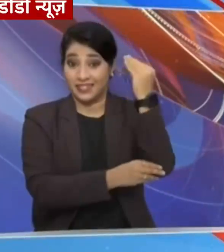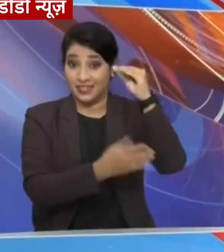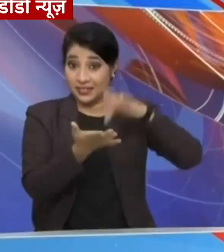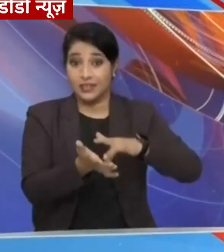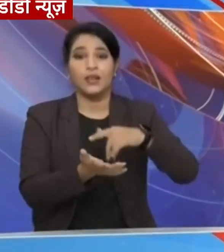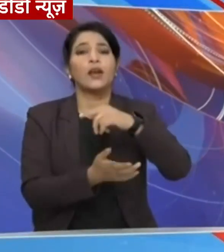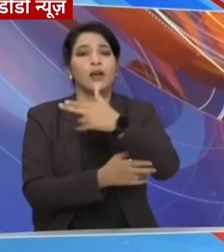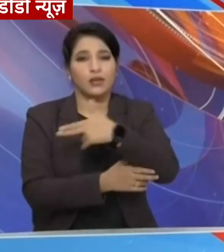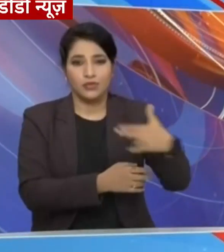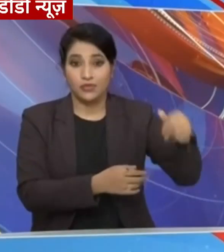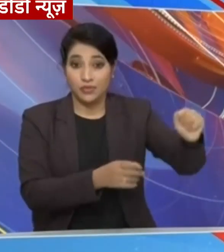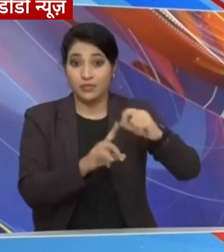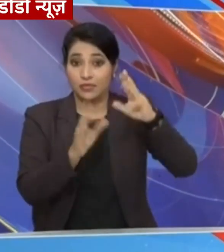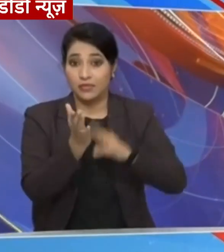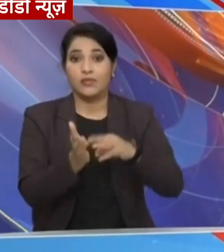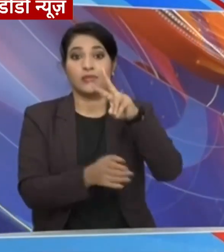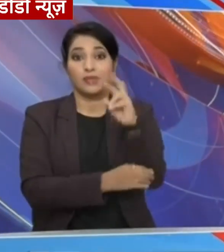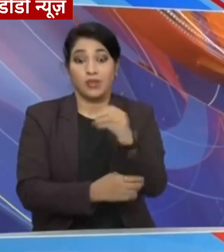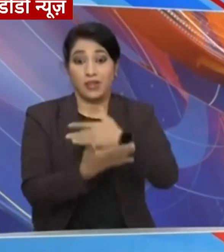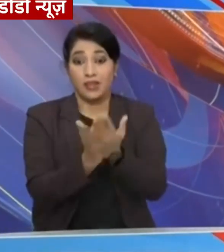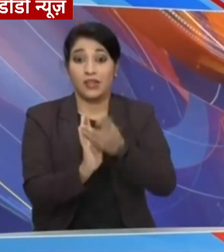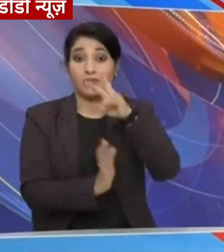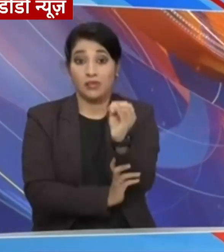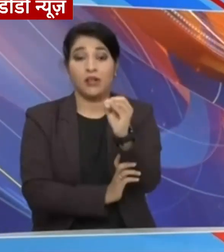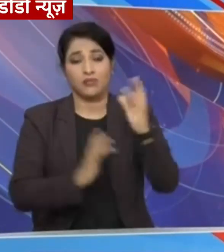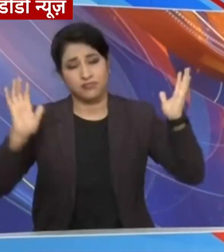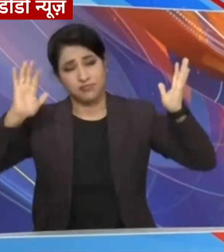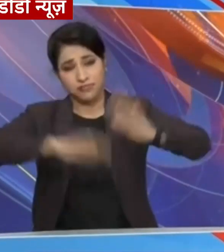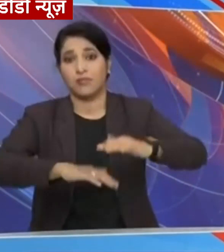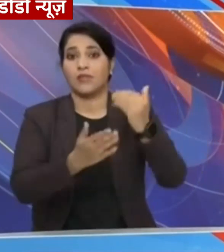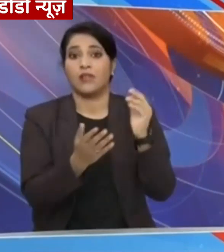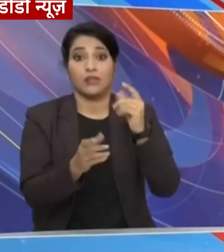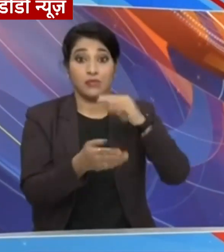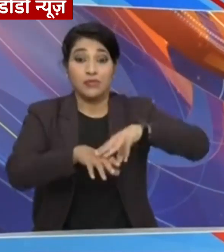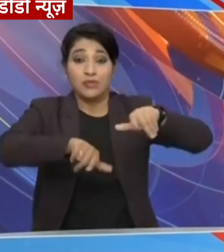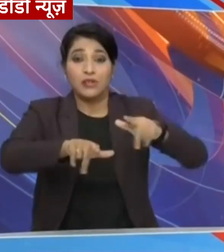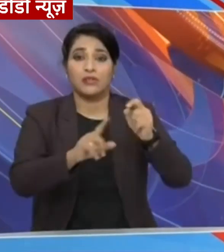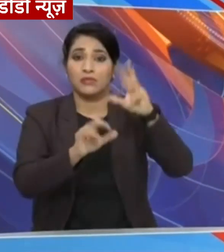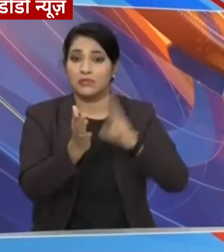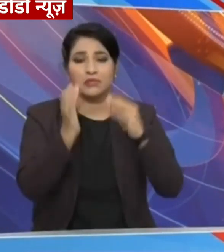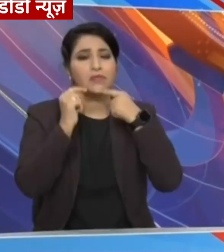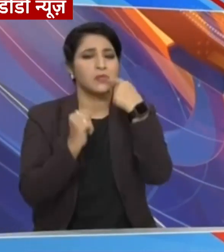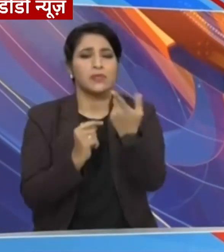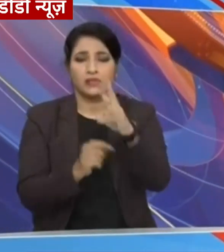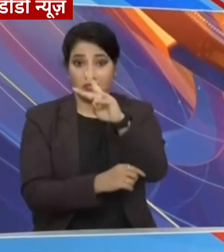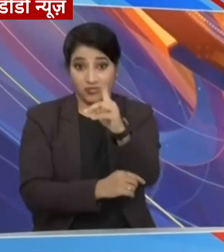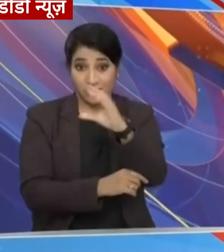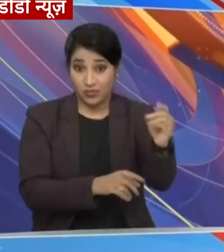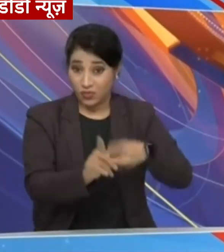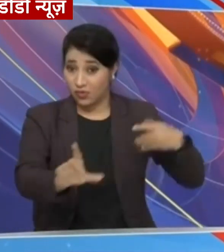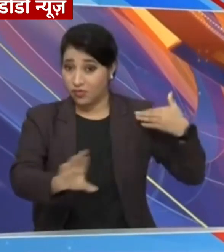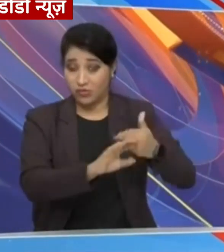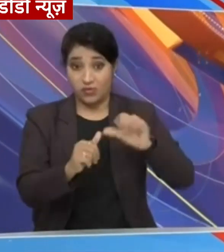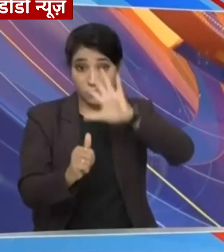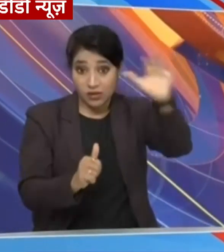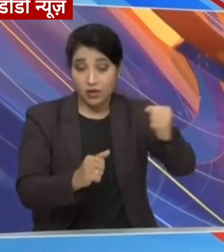जकार्ता इंडोनेशिया में प्रधानमंत्री ने 20वें आसियान भारत सम्मेलन में हिस्सा लिया। प्रधानमंत्री ने कहा कि 21वीं सदी एशिया और